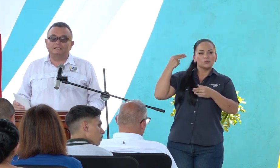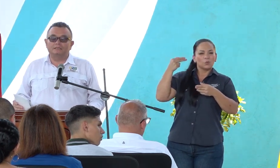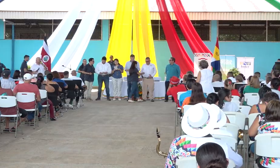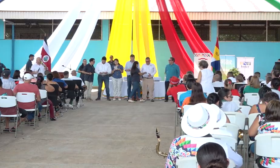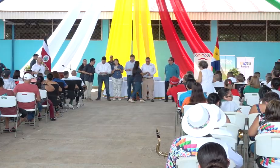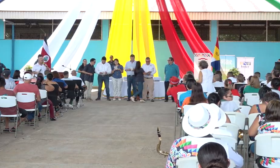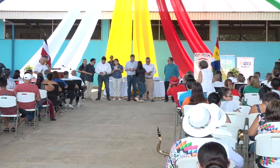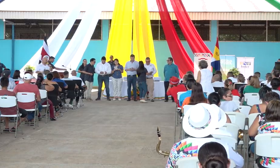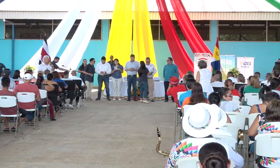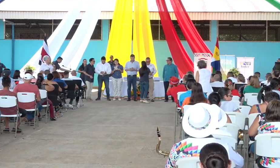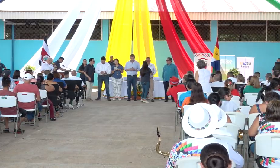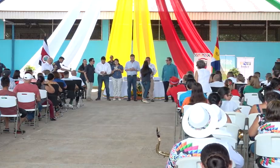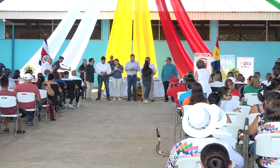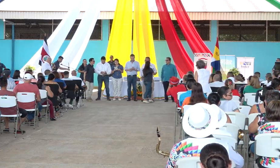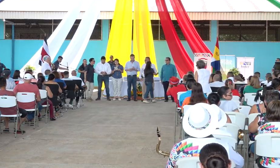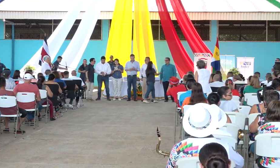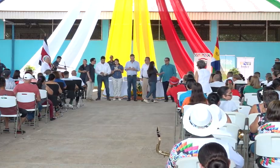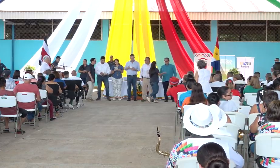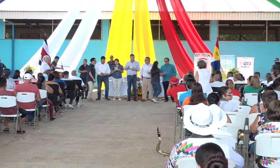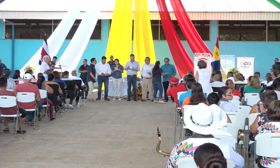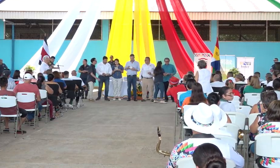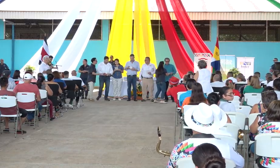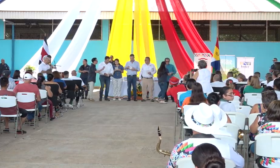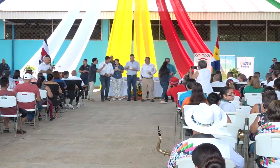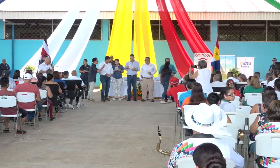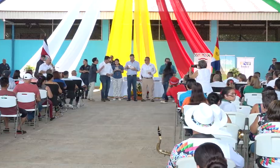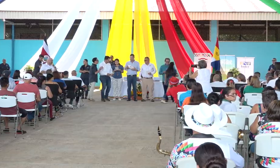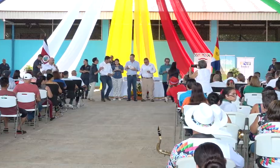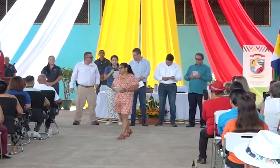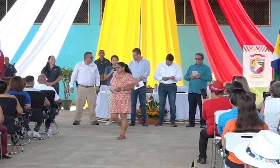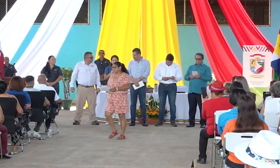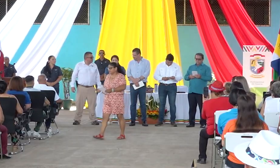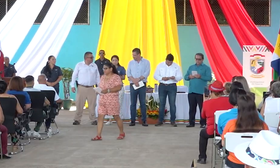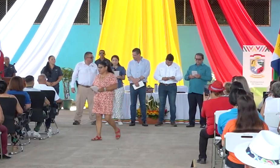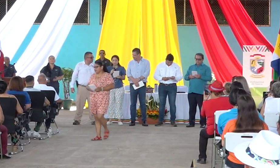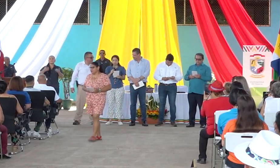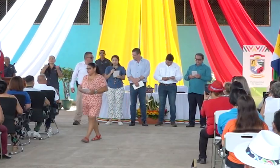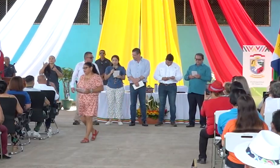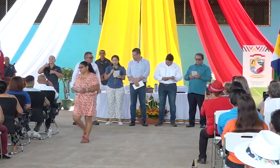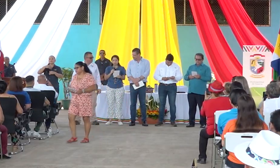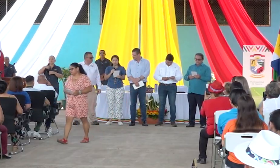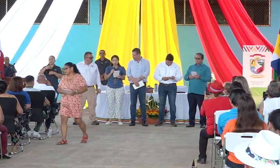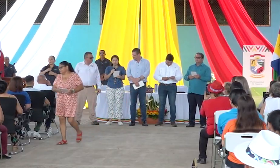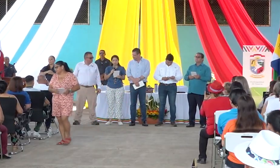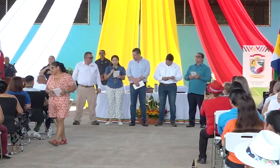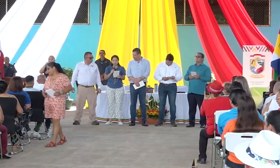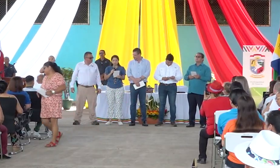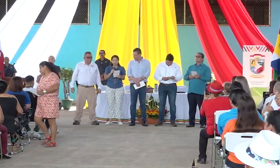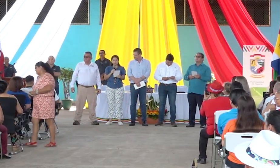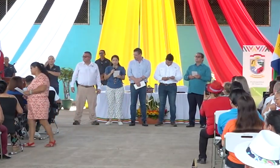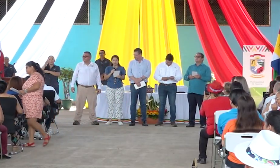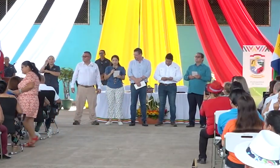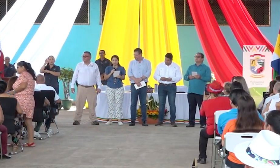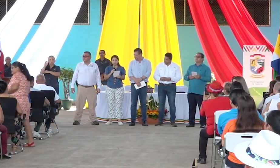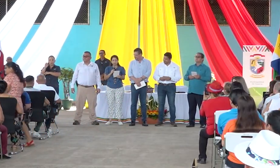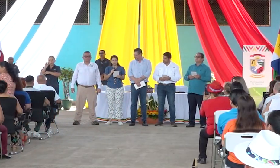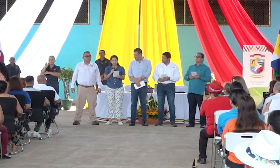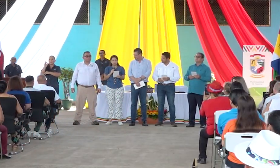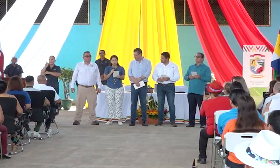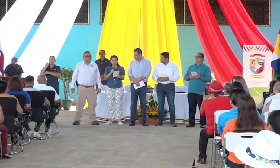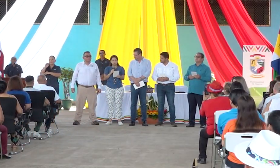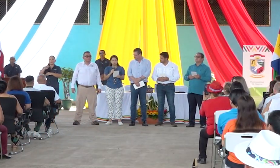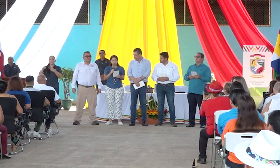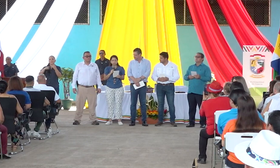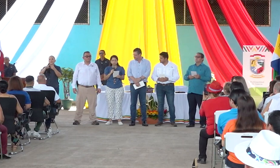hacer. 20 familias van a ser beneficiadas. El señor Pedro Damián Rodríguez Gómez y Ana Cecilia